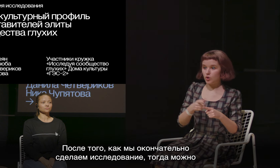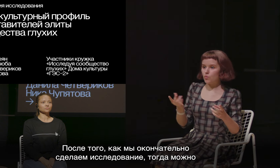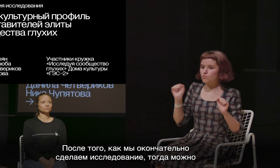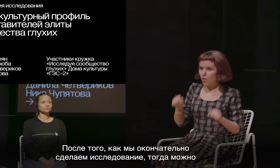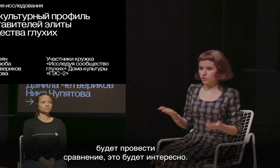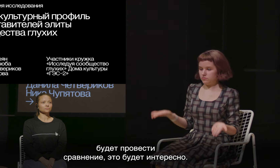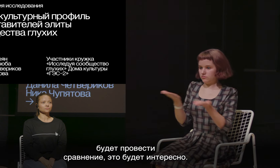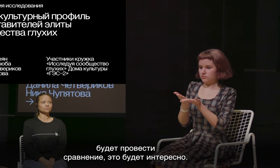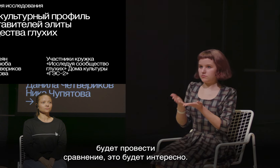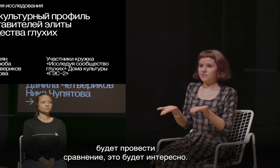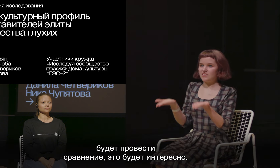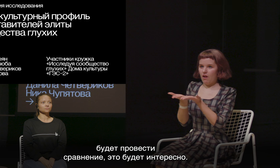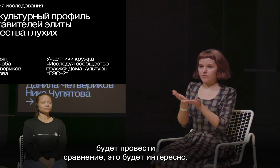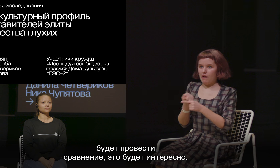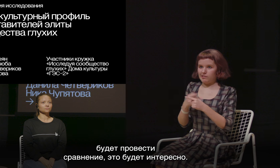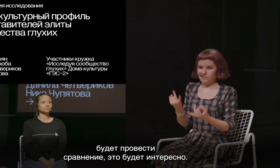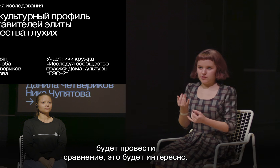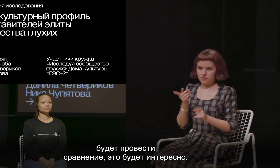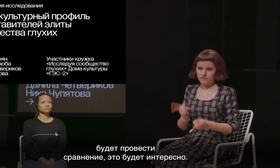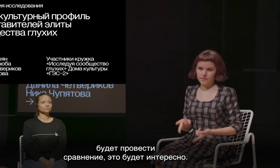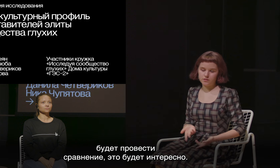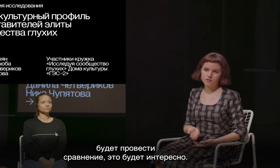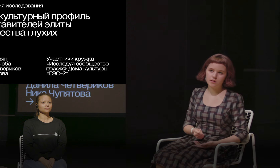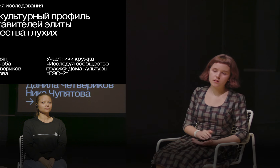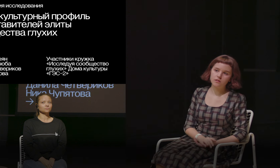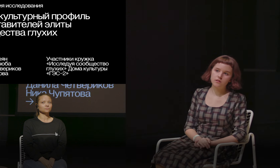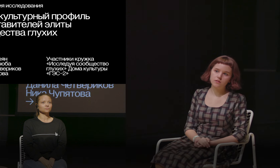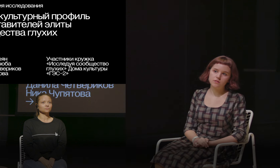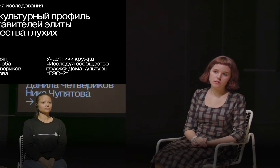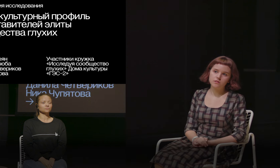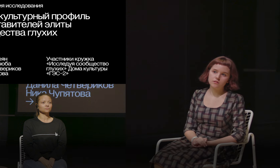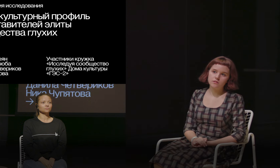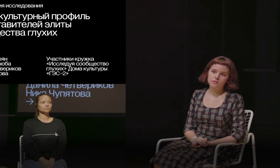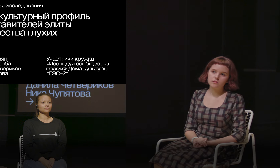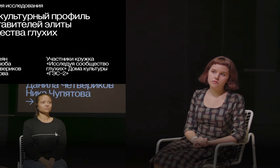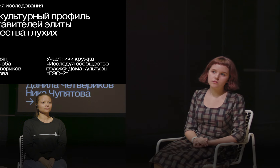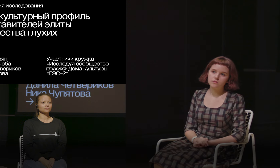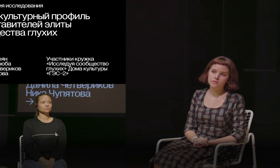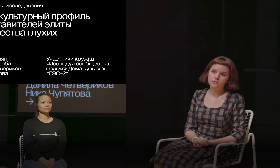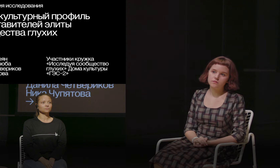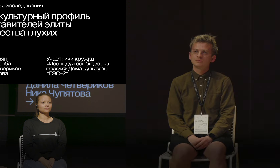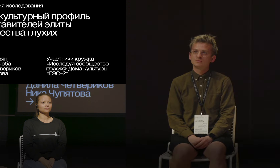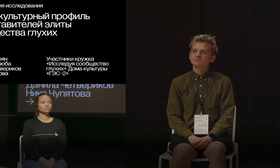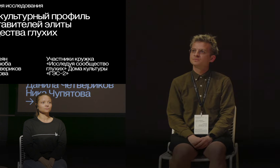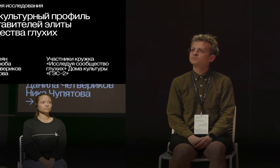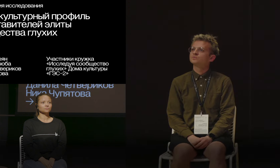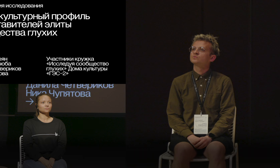того, как мы окончательно сделаем исследование, тогда можно будет провести сравнение, это будет интересно.